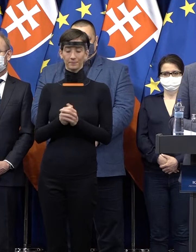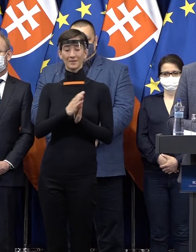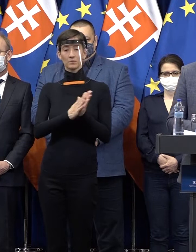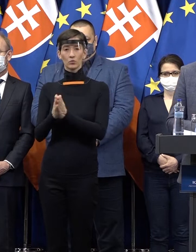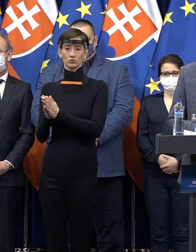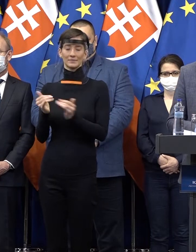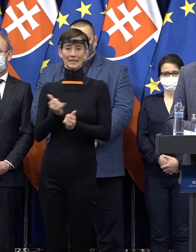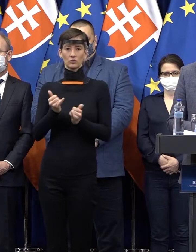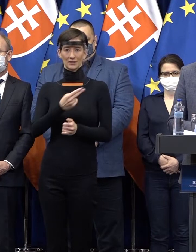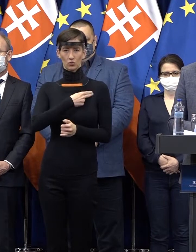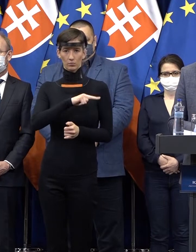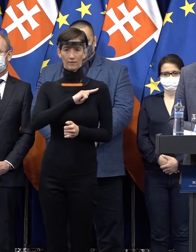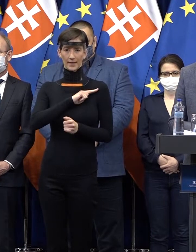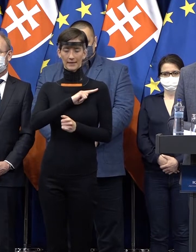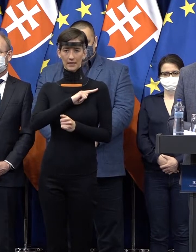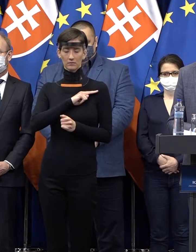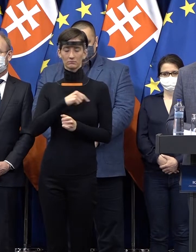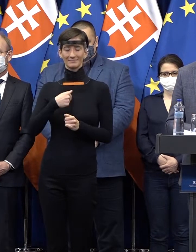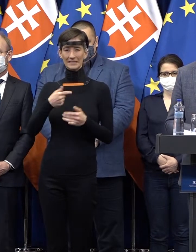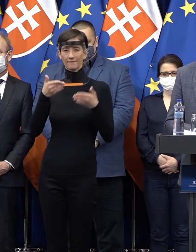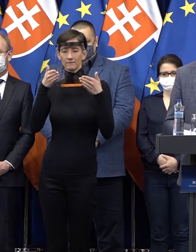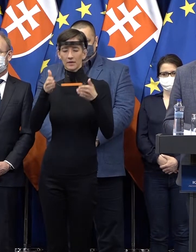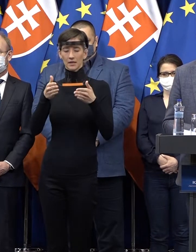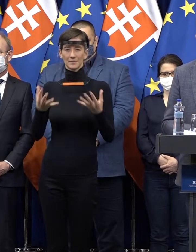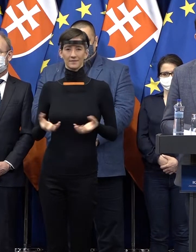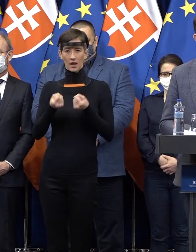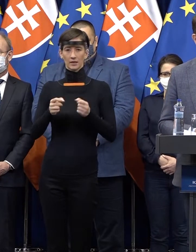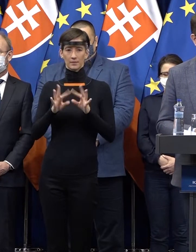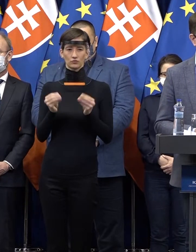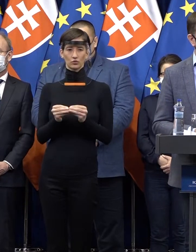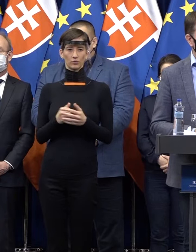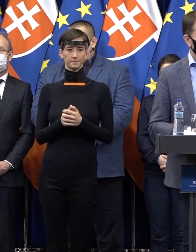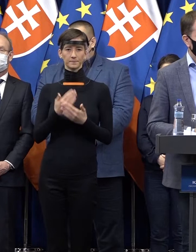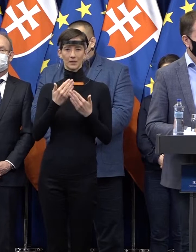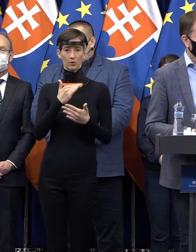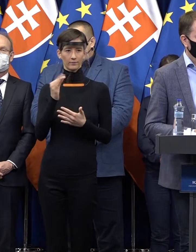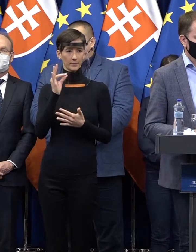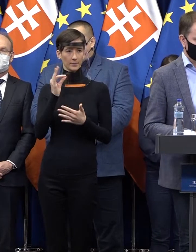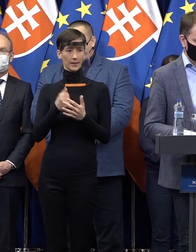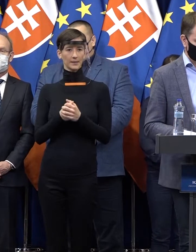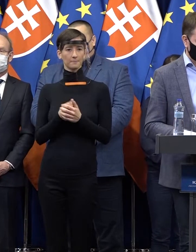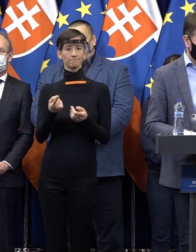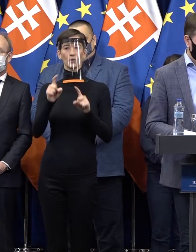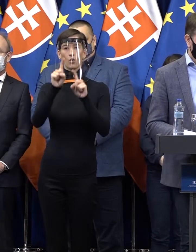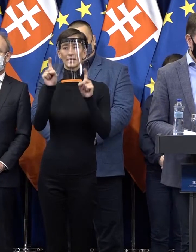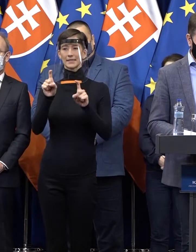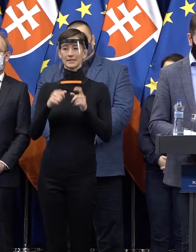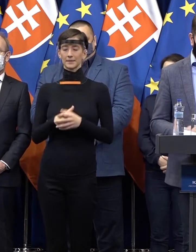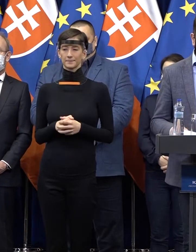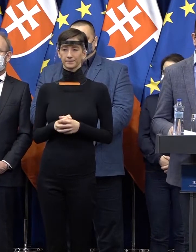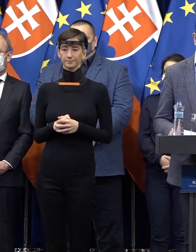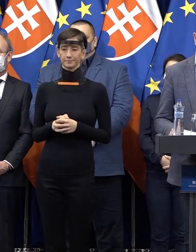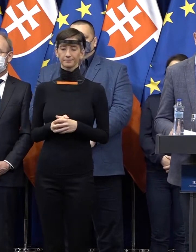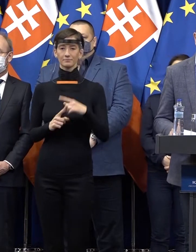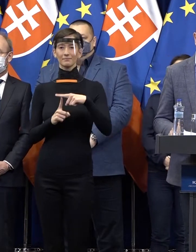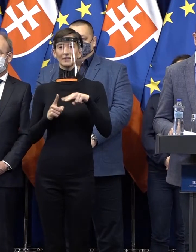a potom verím, že zvládneme aj ten finálny boj. Ďakujem veľmi pekne. Nech sa páči otázky. Nech sa páči teatri. Dobrý